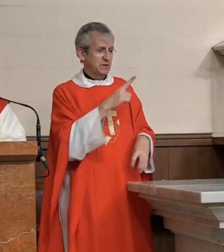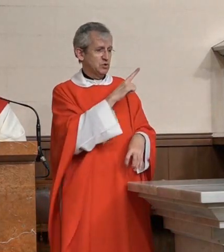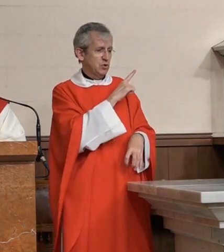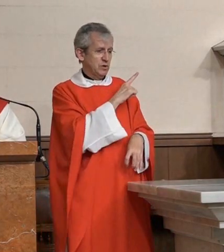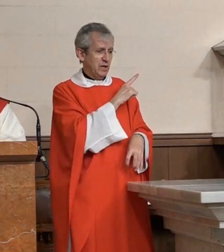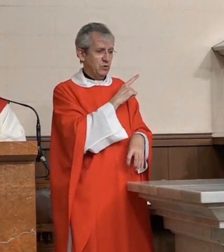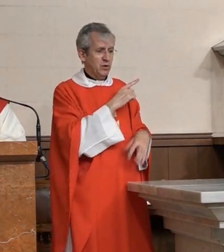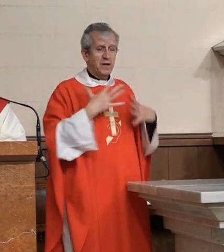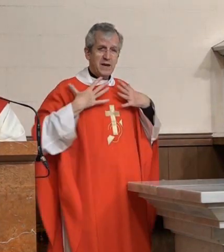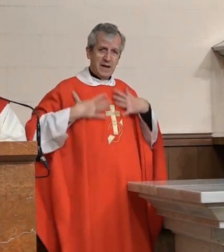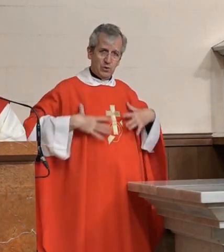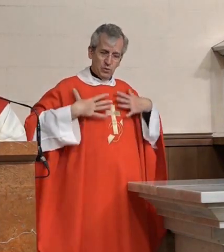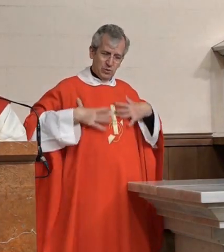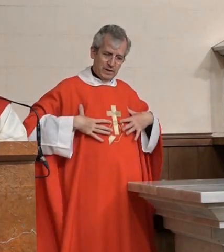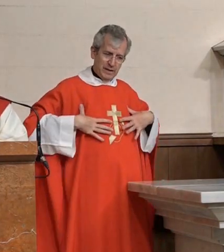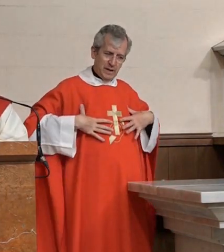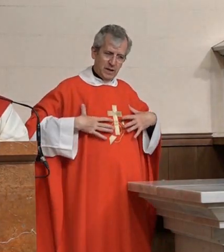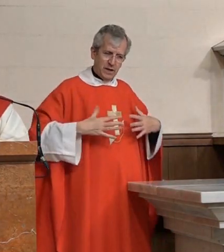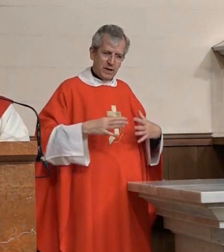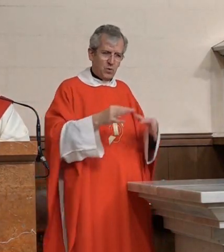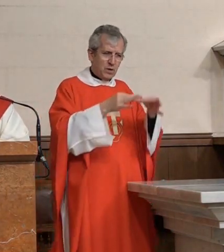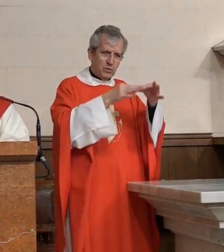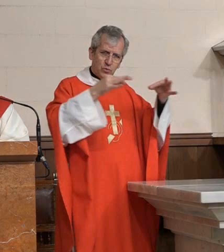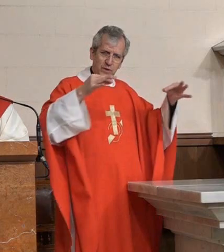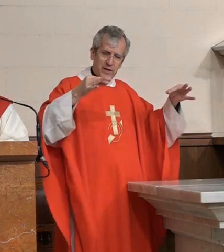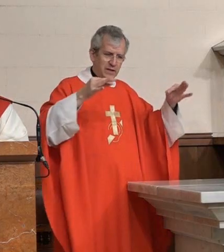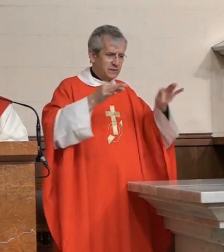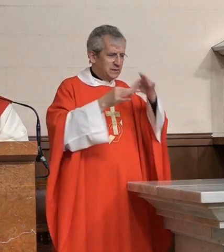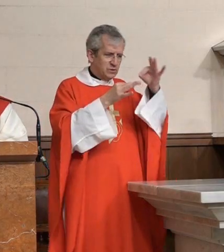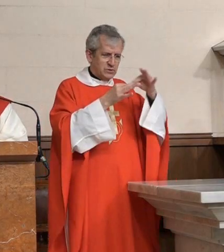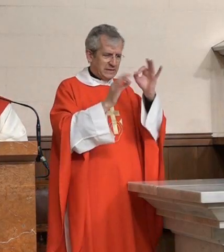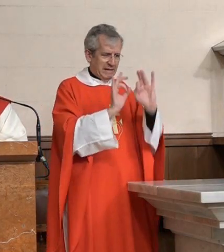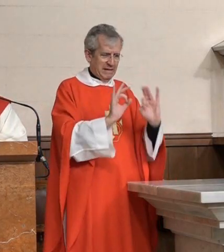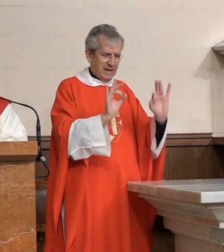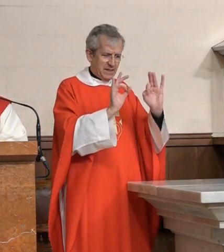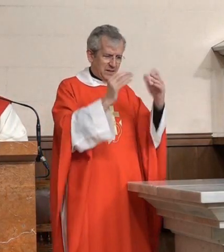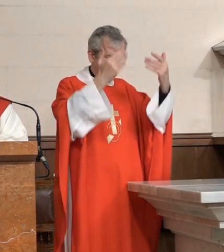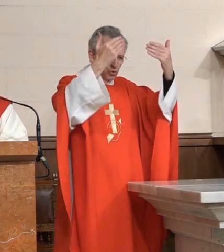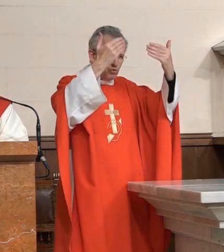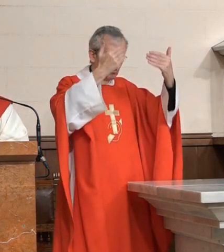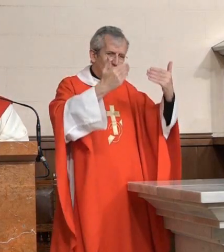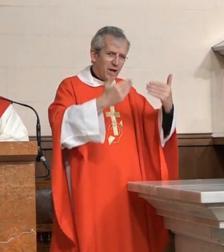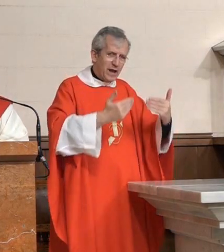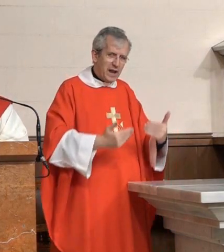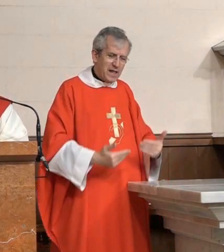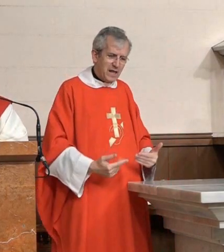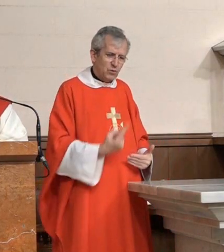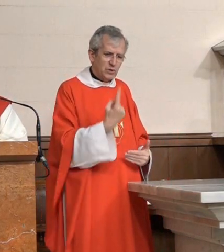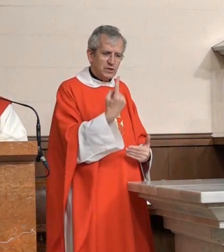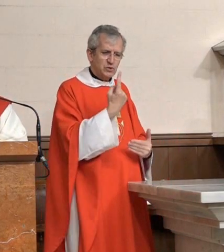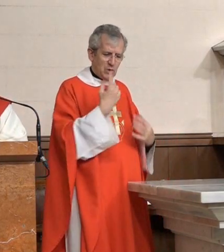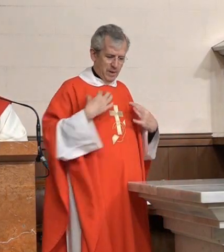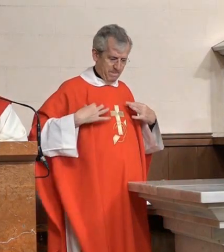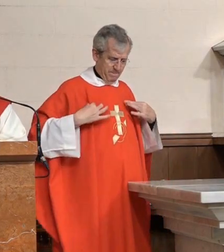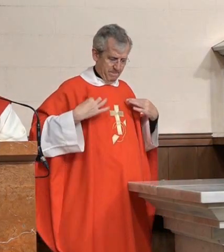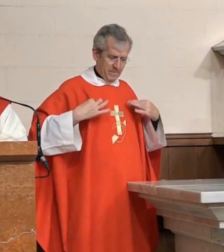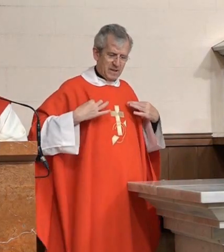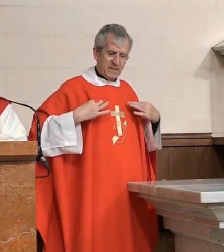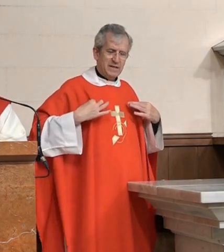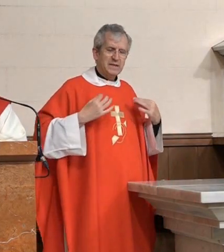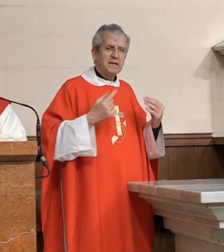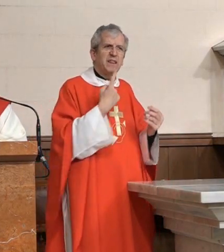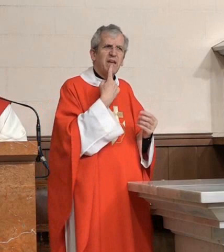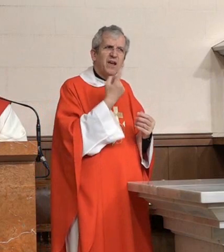la túnica. Era una túnica sin costura, tejida toda ella de una pieza de arriba abajo, y